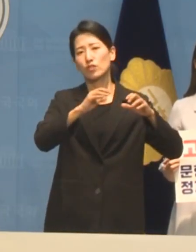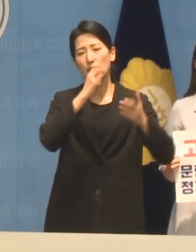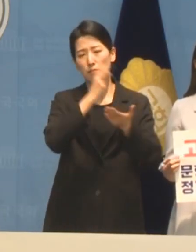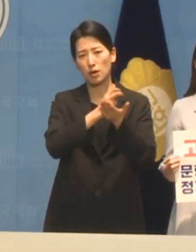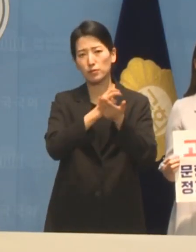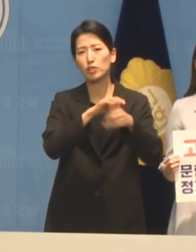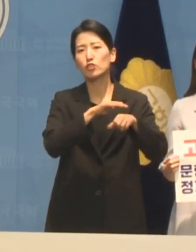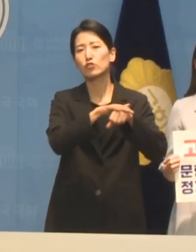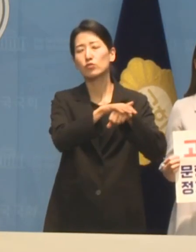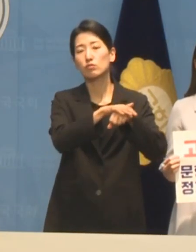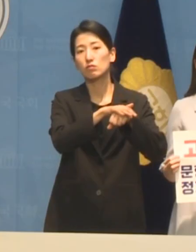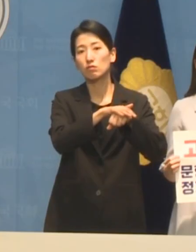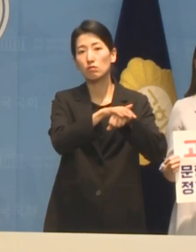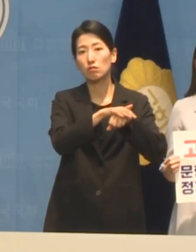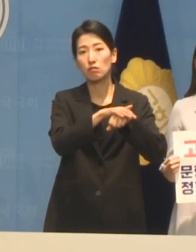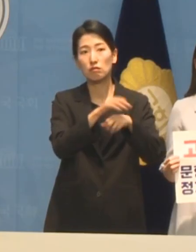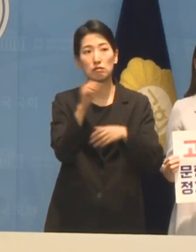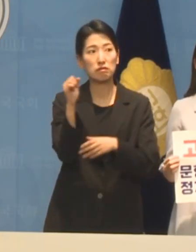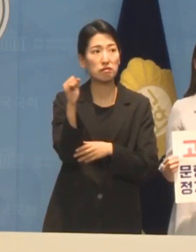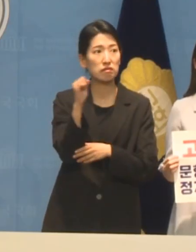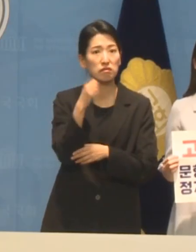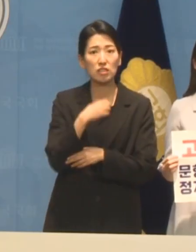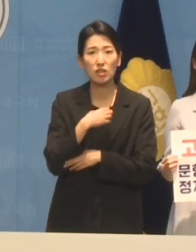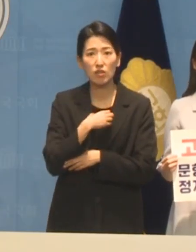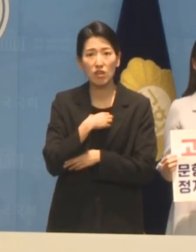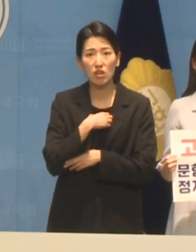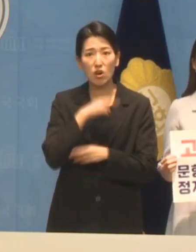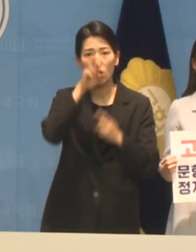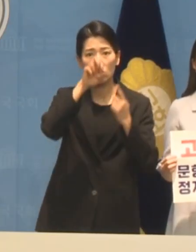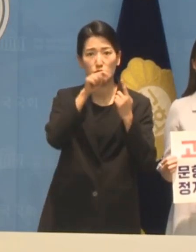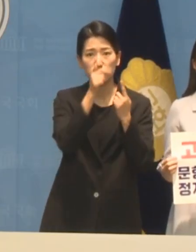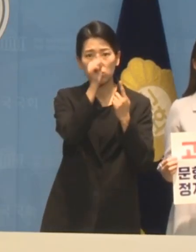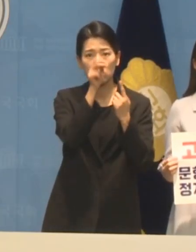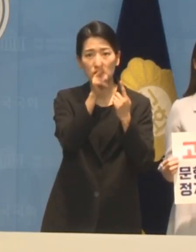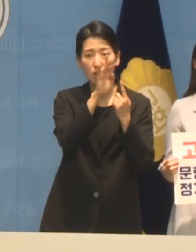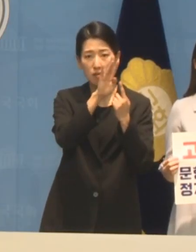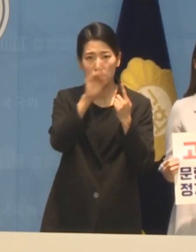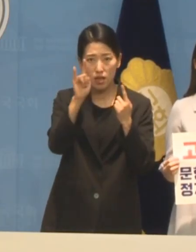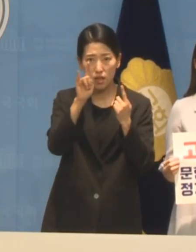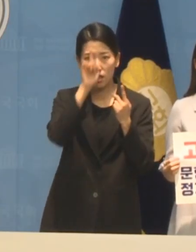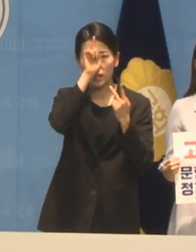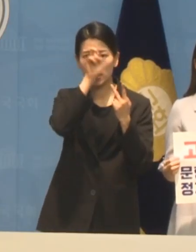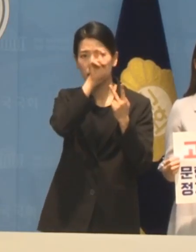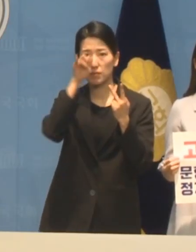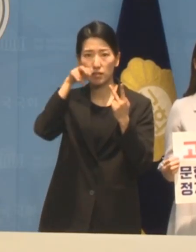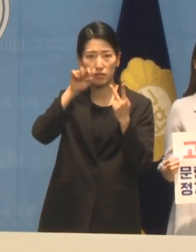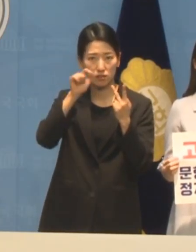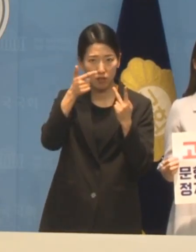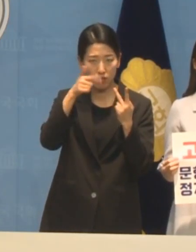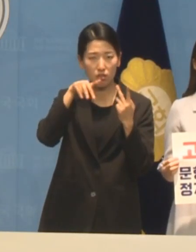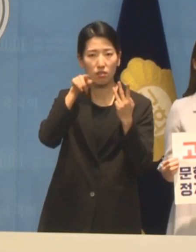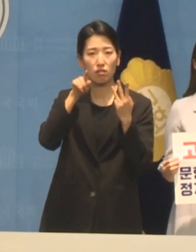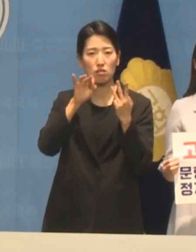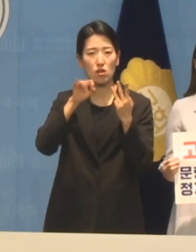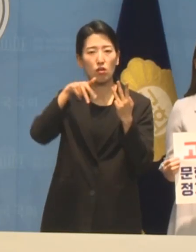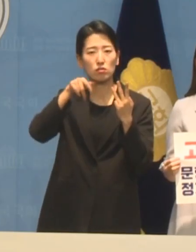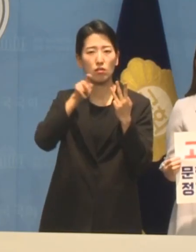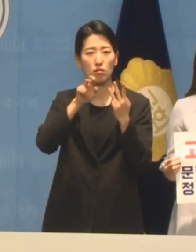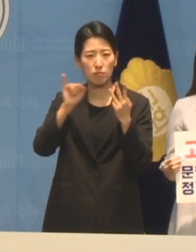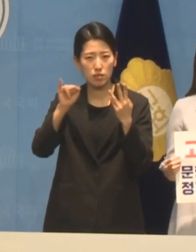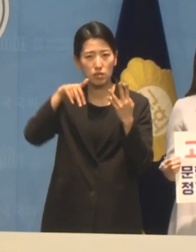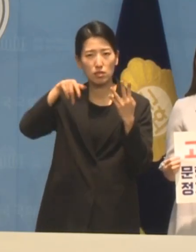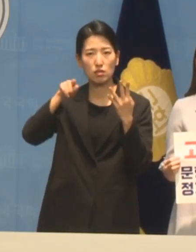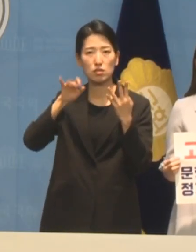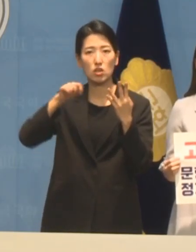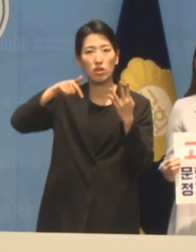법치국가의 기초를 무너뜨리고 있는 문형배, 이미선, 정계선, 정정미의 직권남용죄 형법